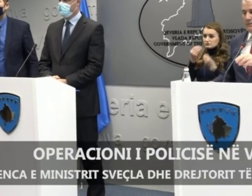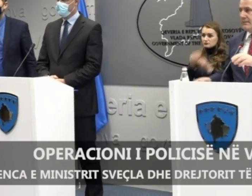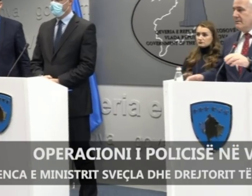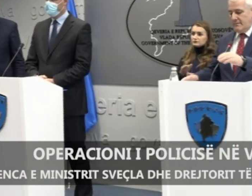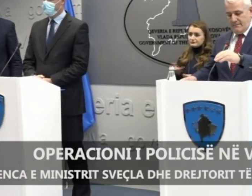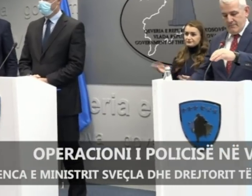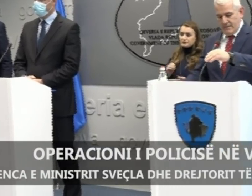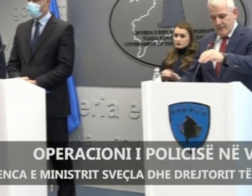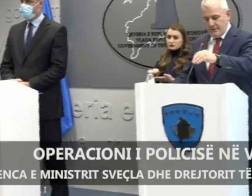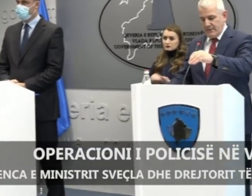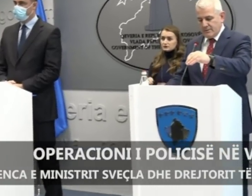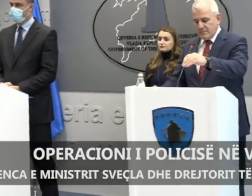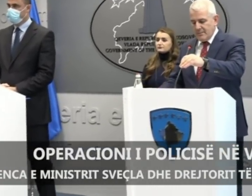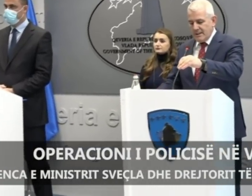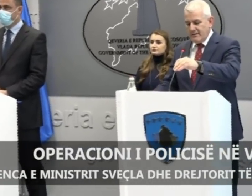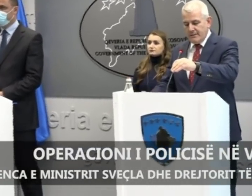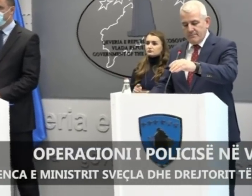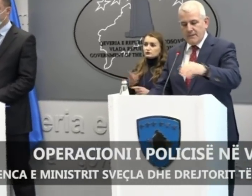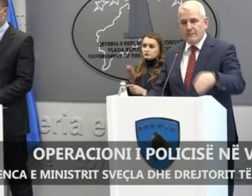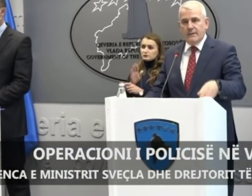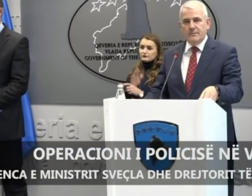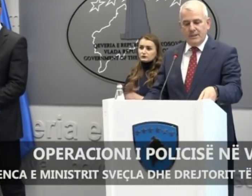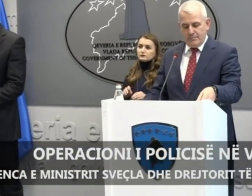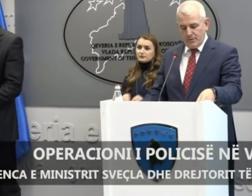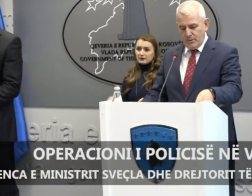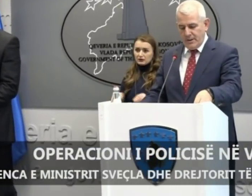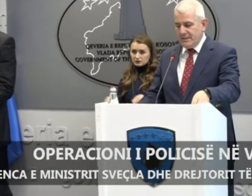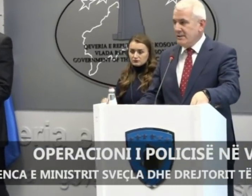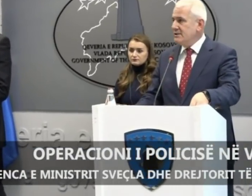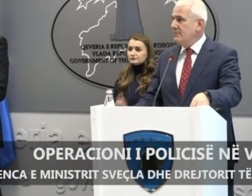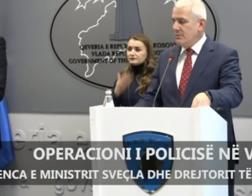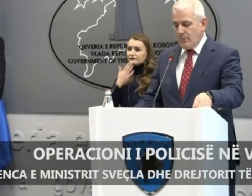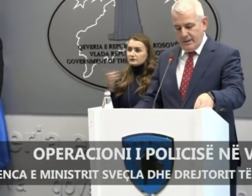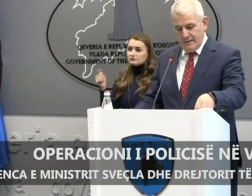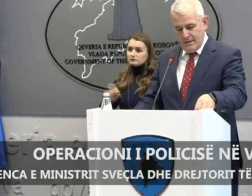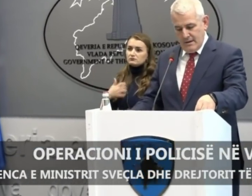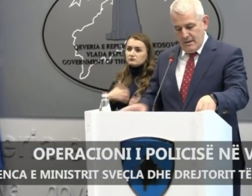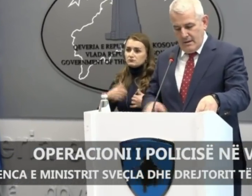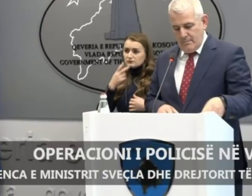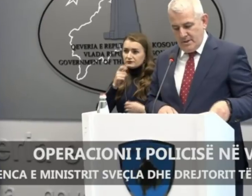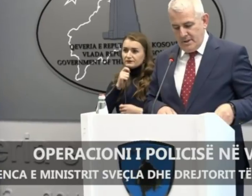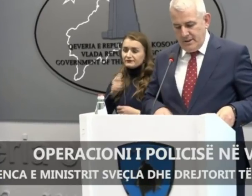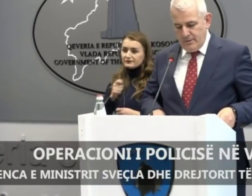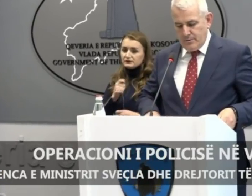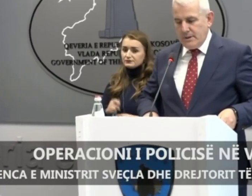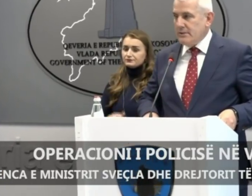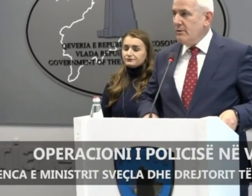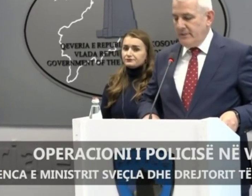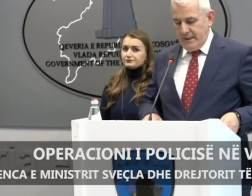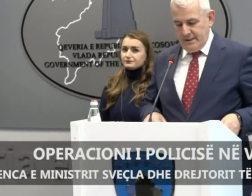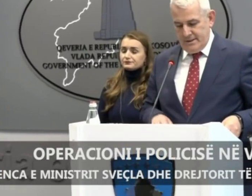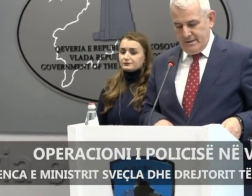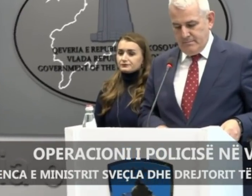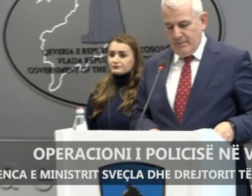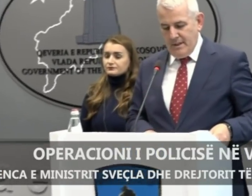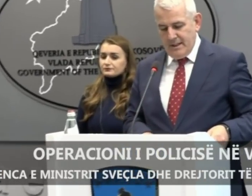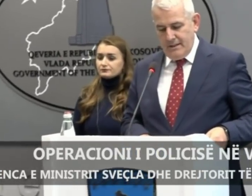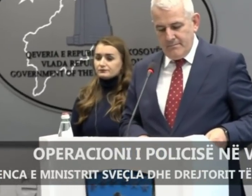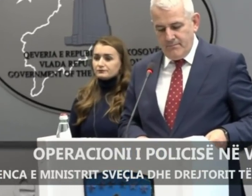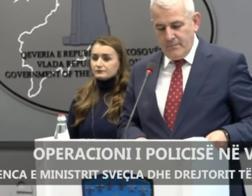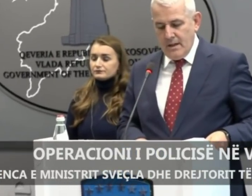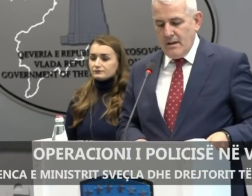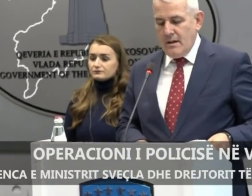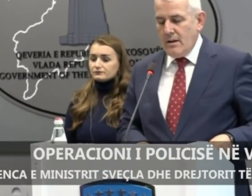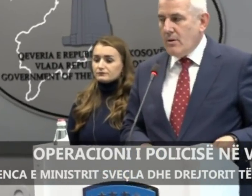gazetar, për fajsus të medjave, faleminderit për kohën dhe interesimin tuaj për të ndjekur këtë konferencë për